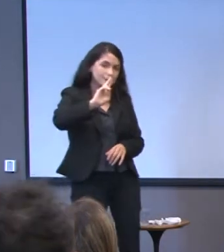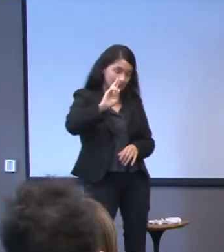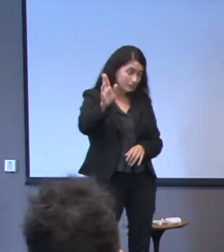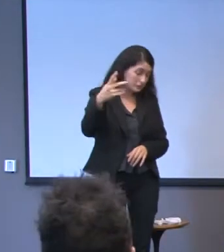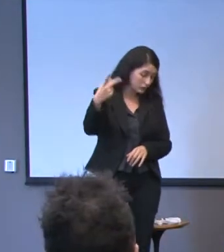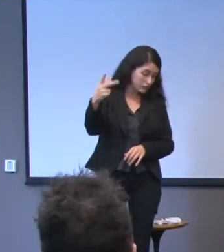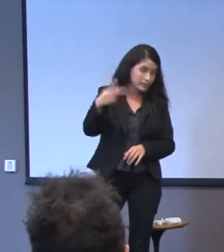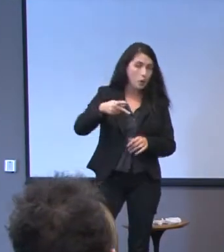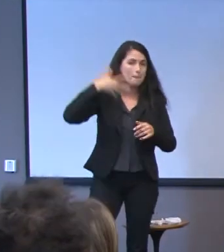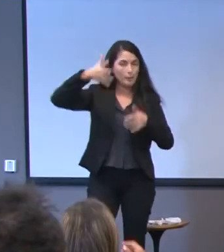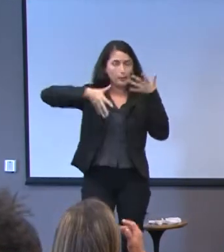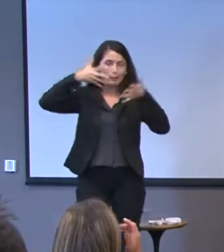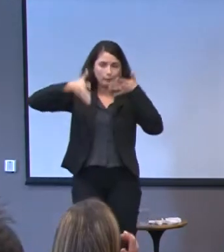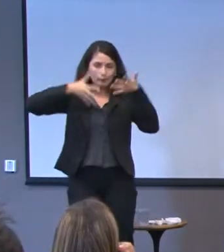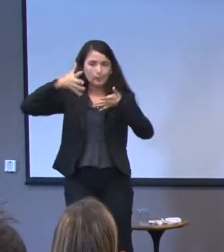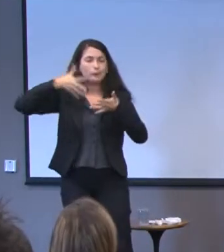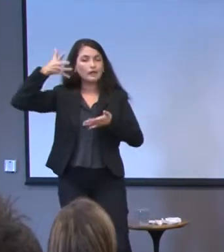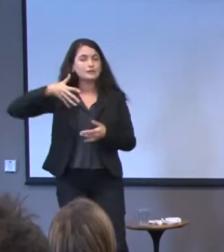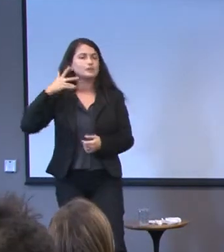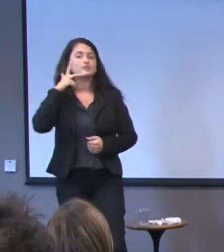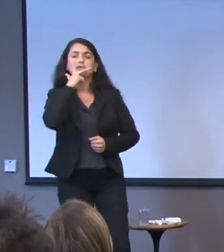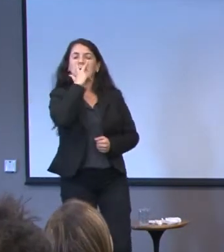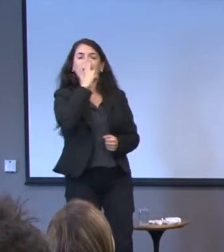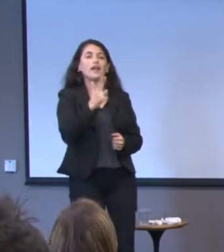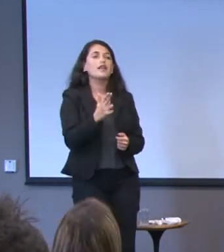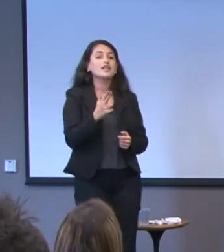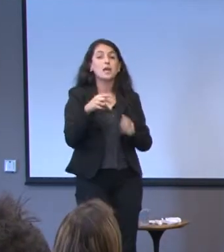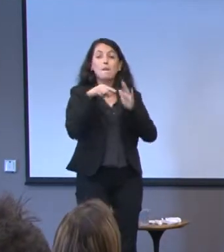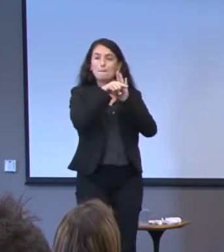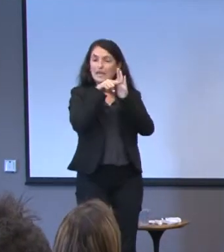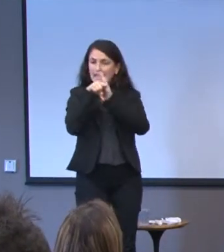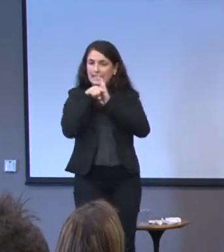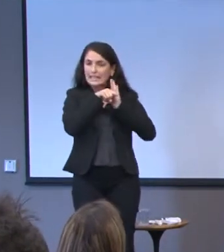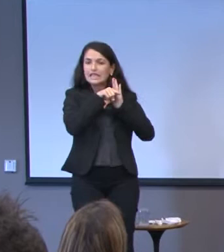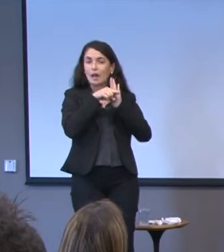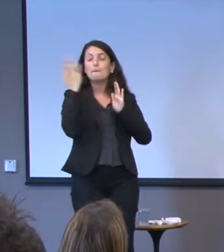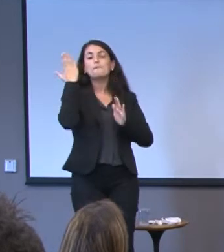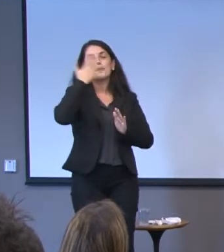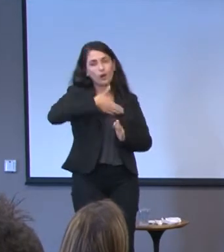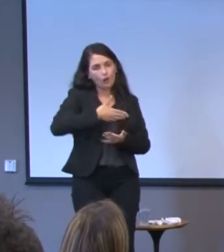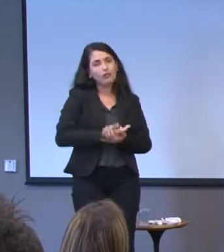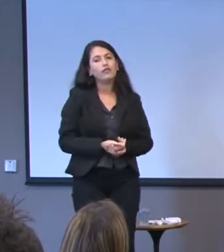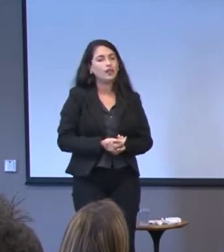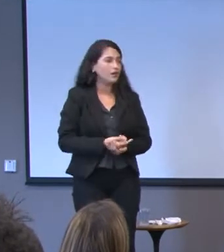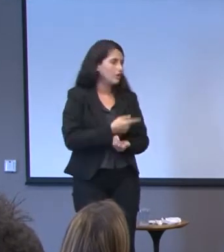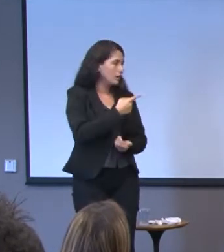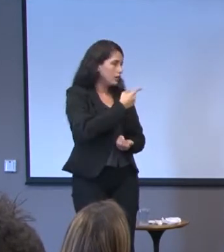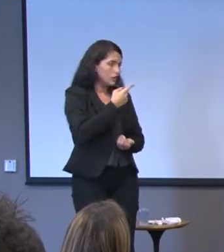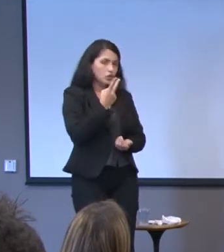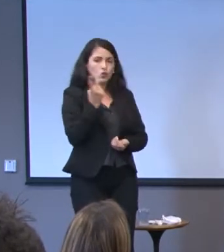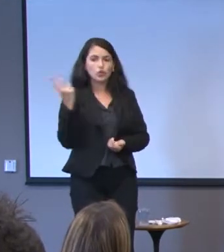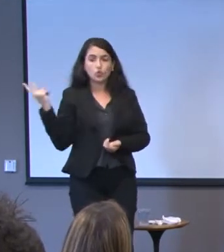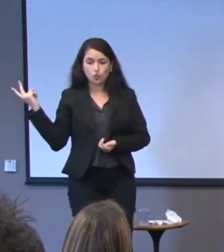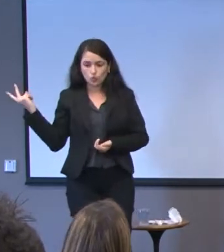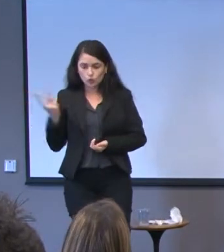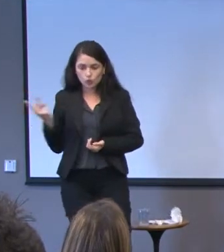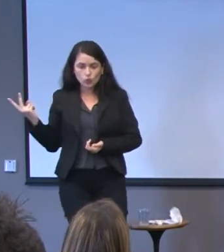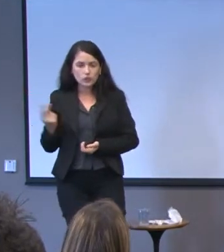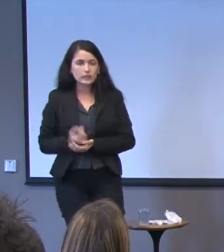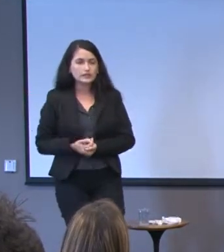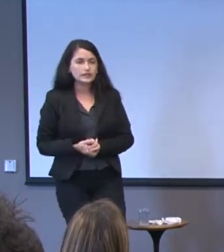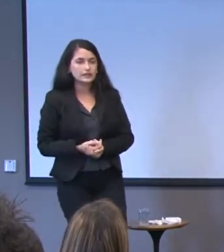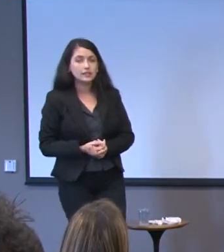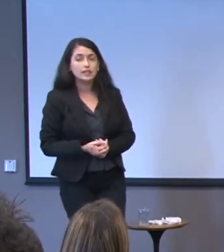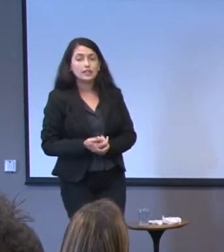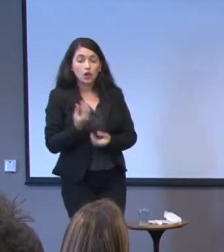depoimento ele corrobora o que as pesquisas já mostraram, né, Rodrigo e Jairo? Que é como